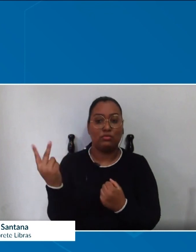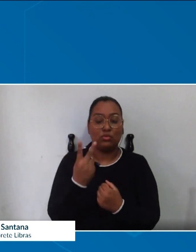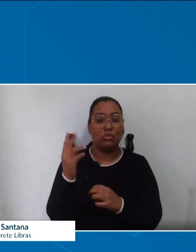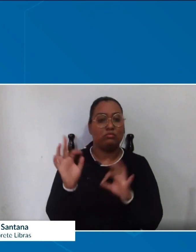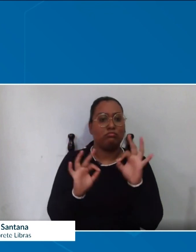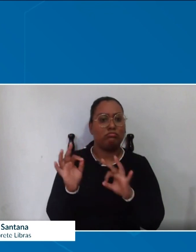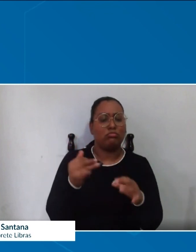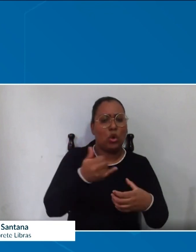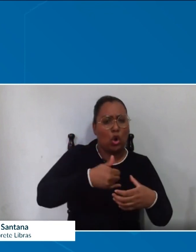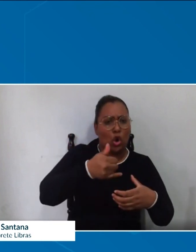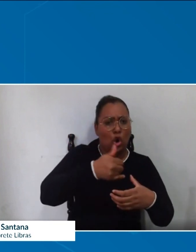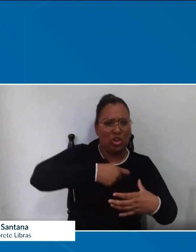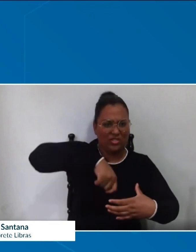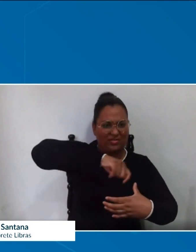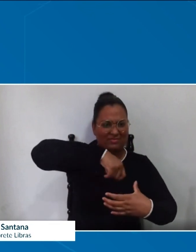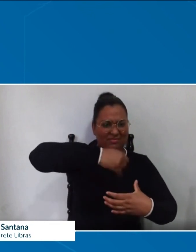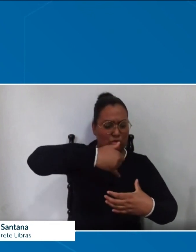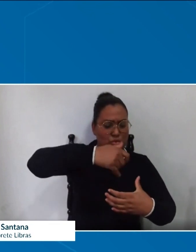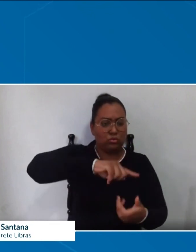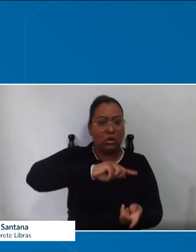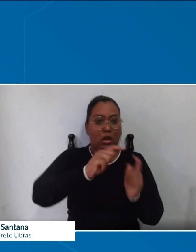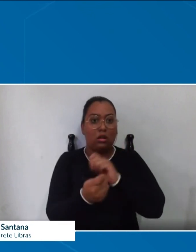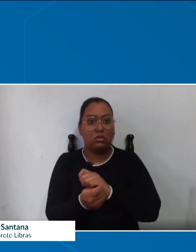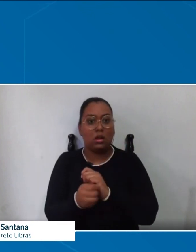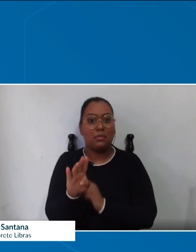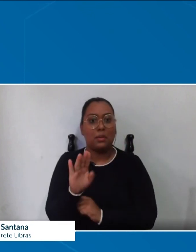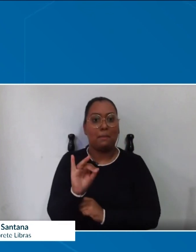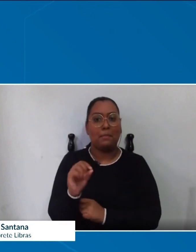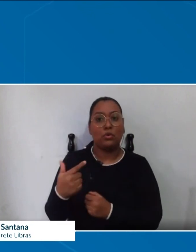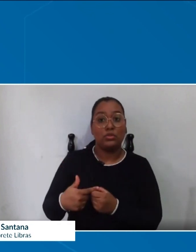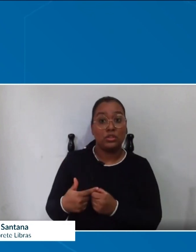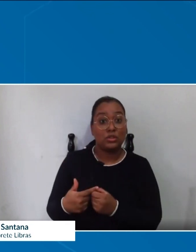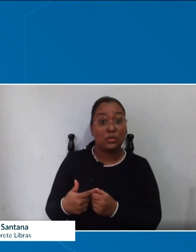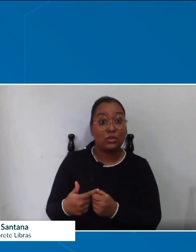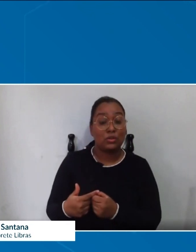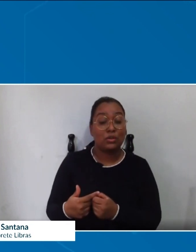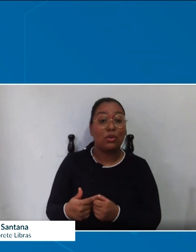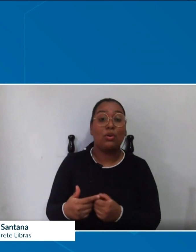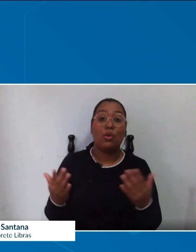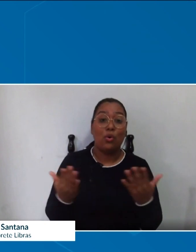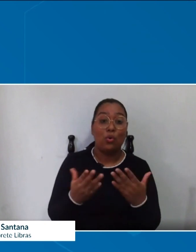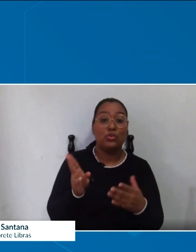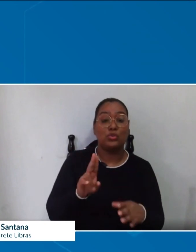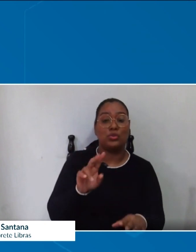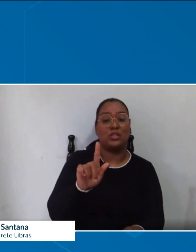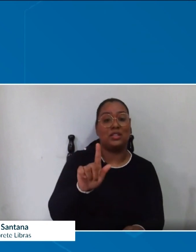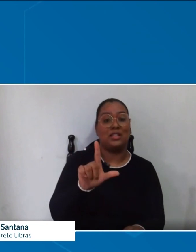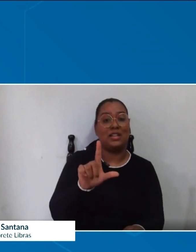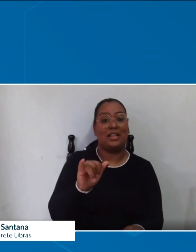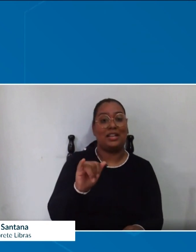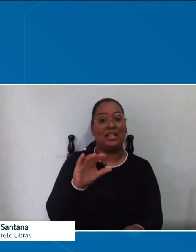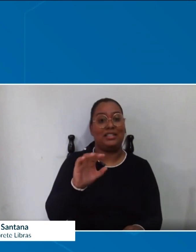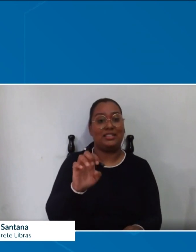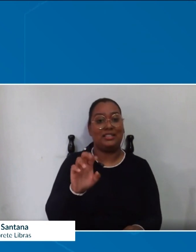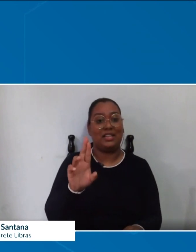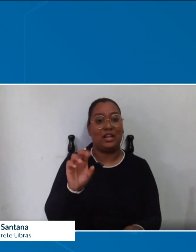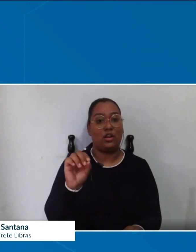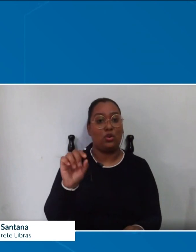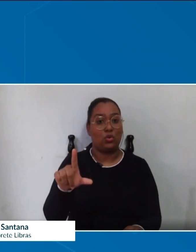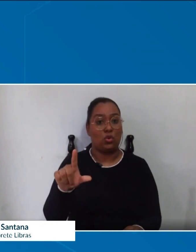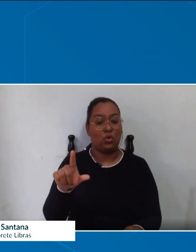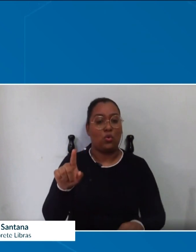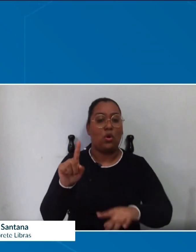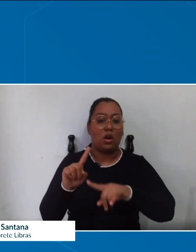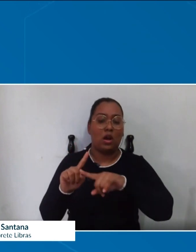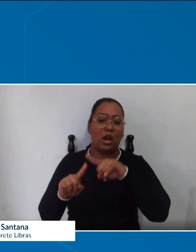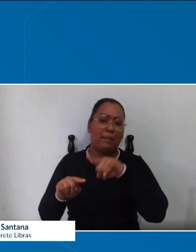óleo residual em biodiesel. E aí hoje nós estamos pegando o glicerol, que é um coproduto, mas não